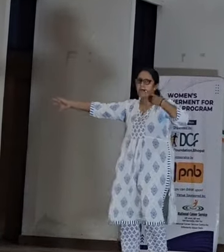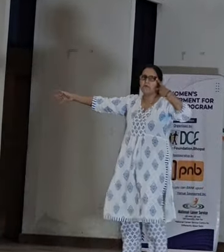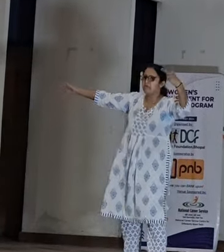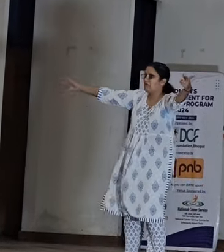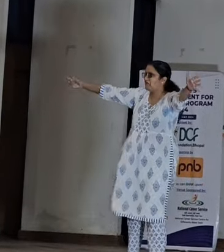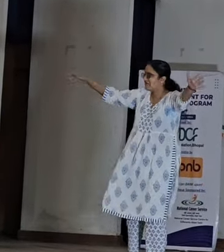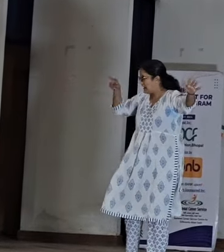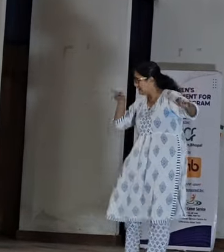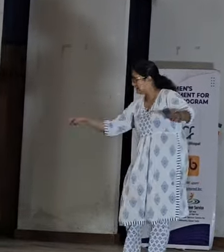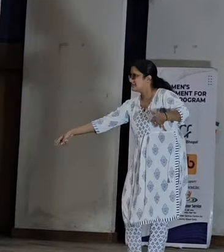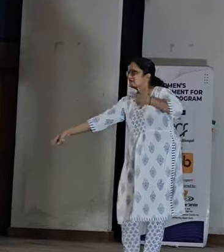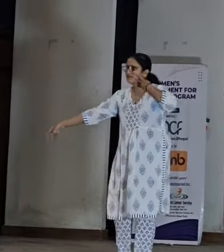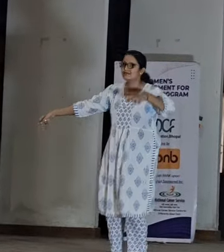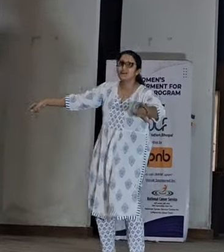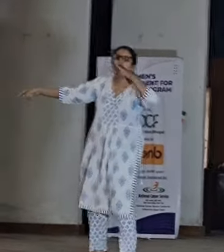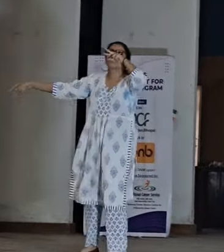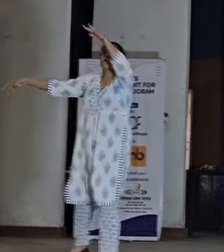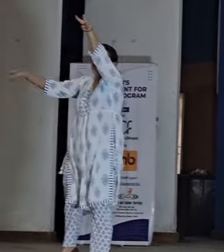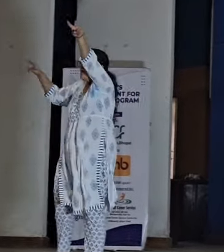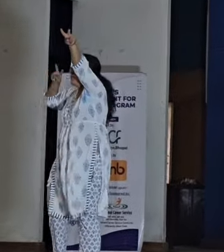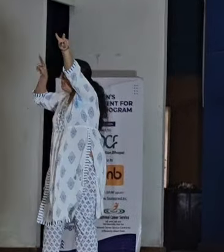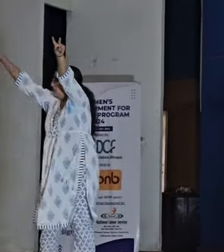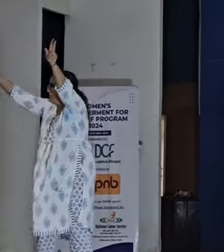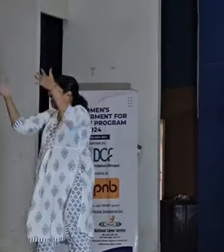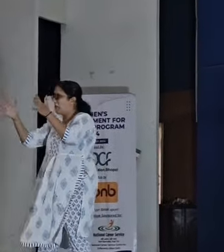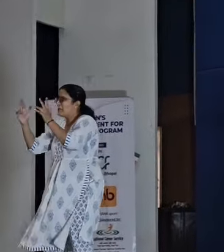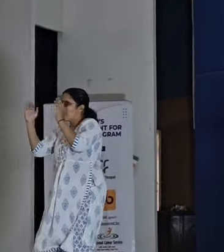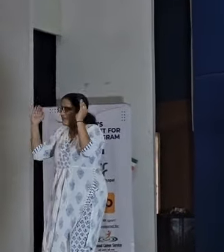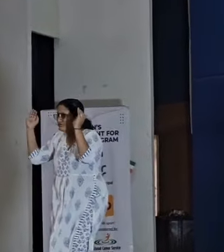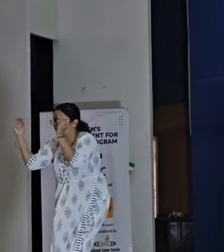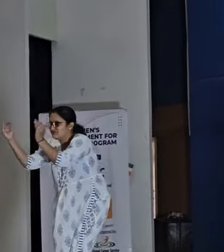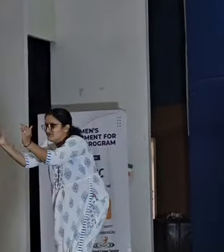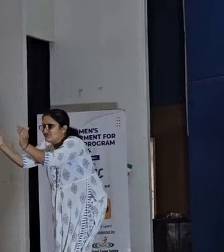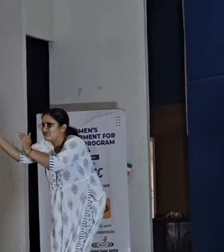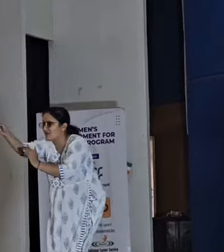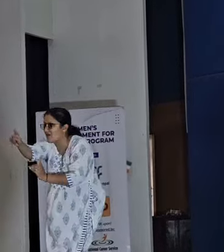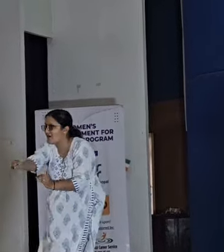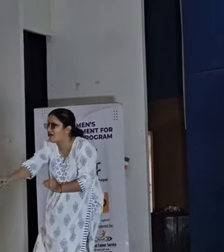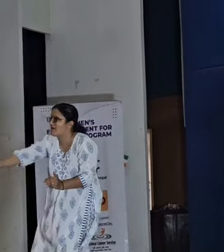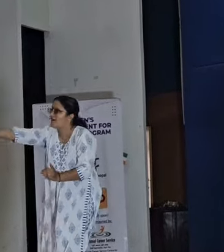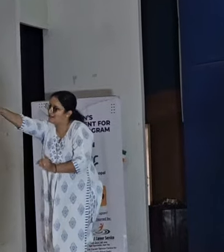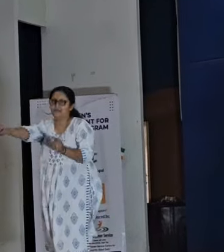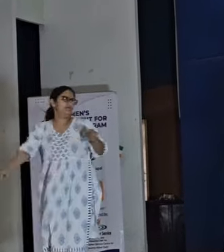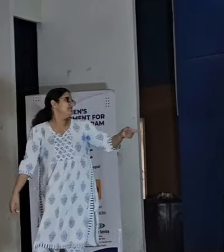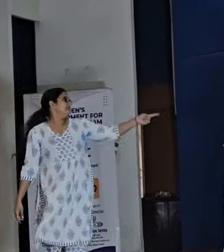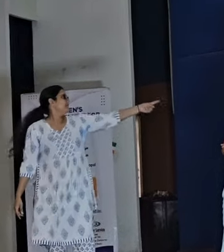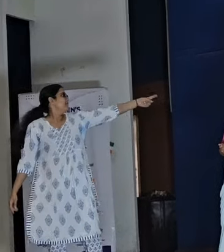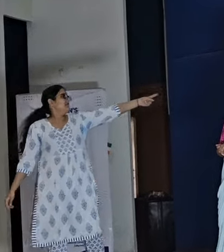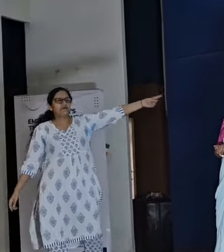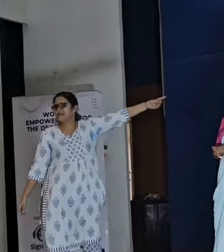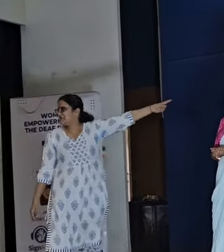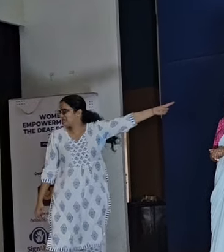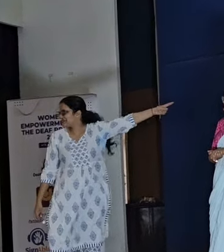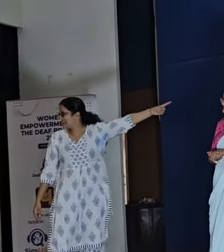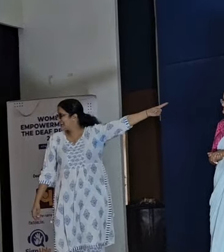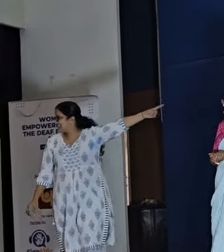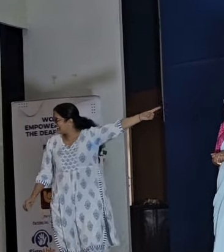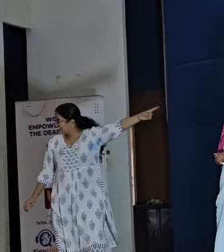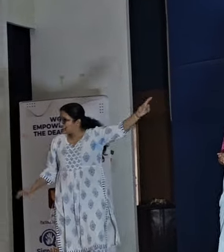दिखता है, बट जब हमें ये सर्जन होता है तो हम एक दायरे में सिर्फ देख सकते हैं, एक सर्कल में हमारा विजन रहता है कि हमें सिर्फ इतना